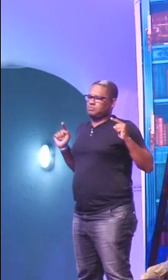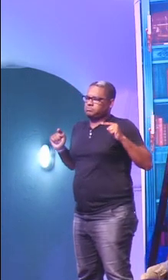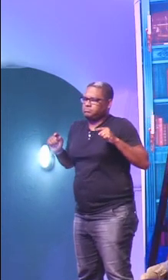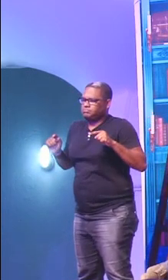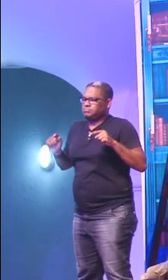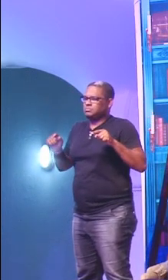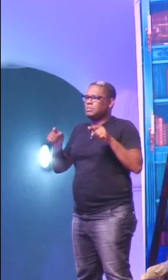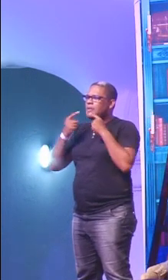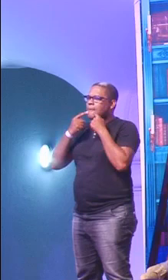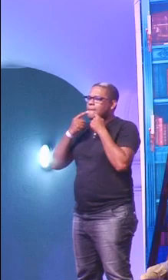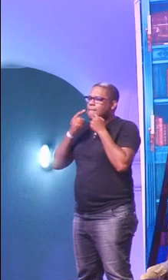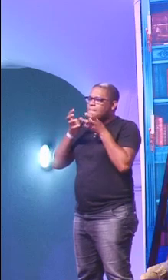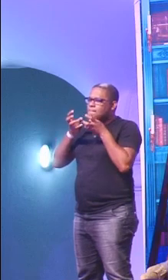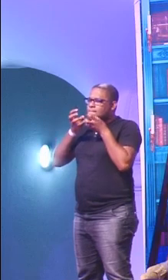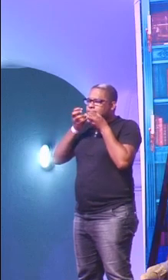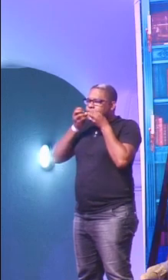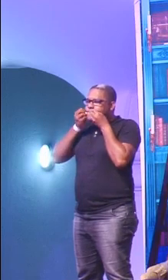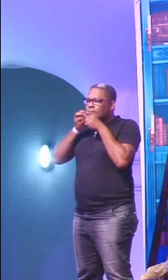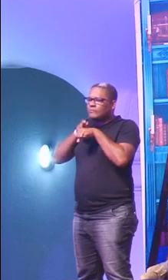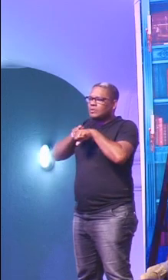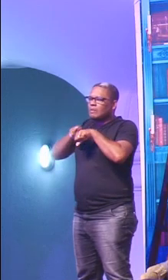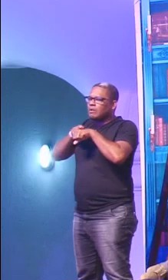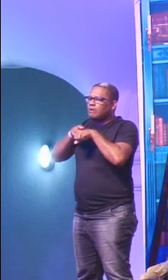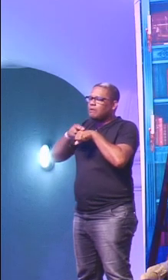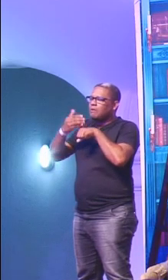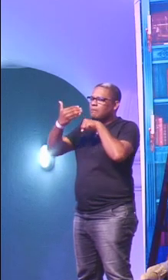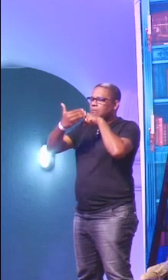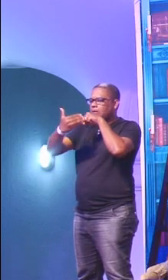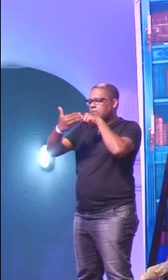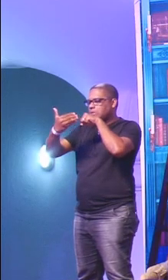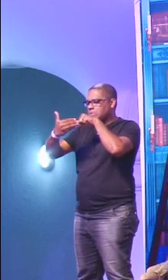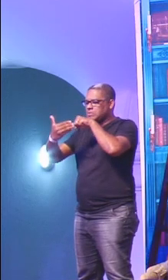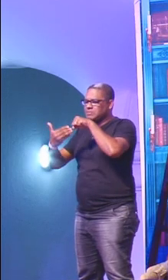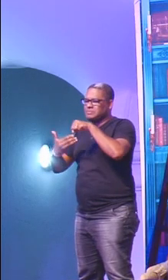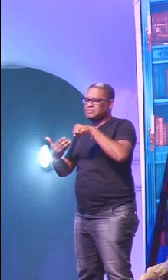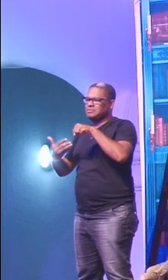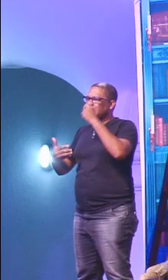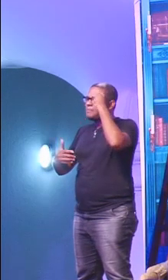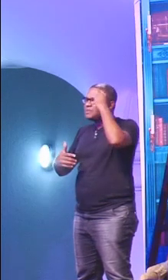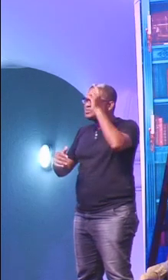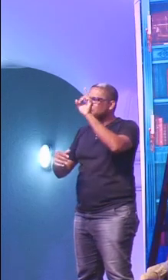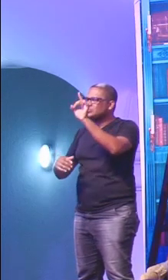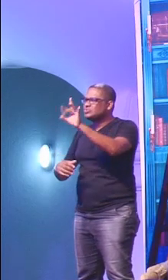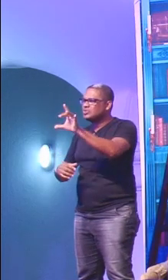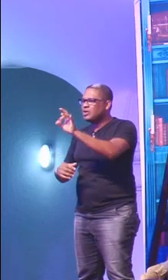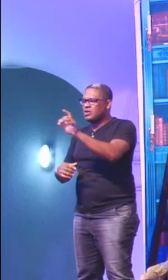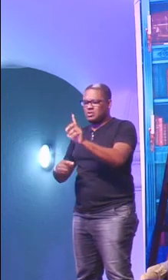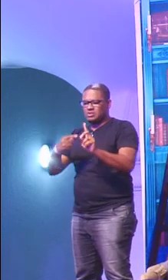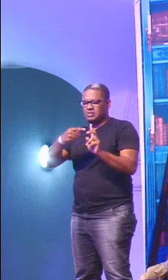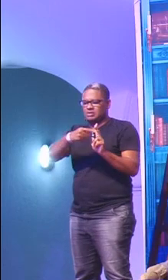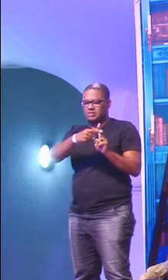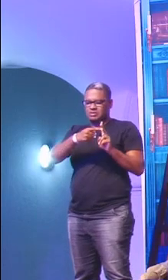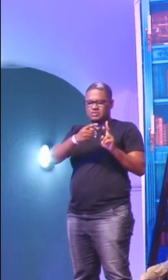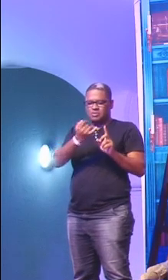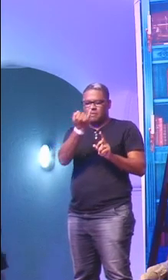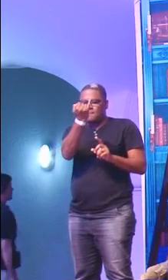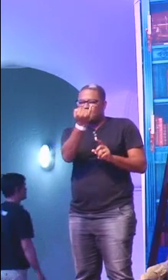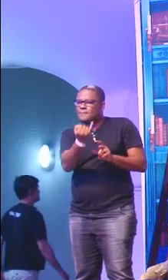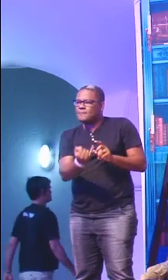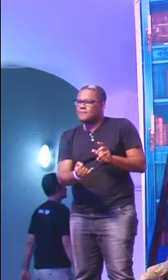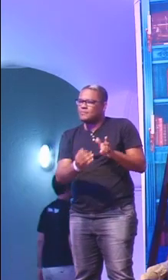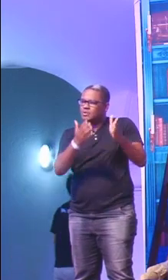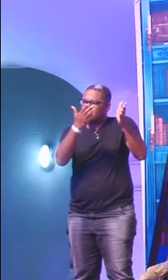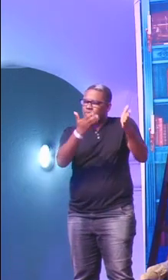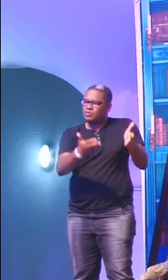sempre seca, arroxeada, com rachaduras. Mas não era apenas em sua herança física que se